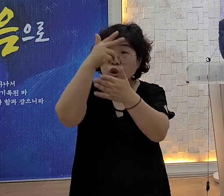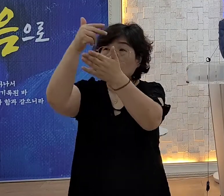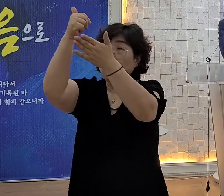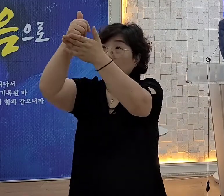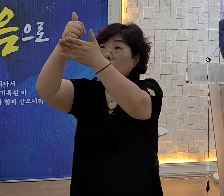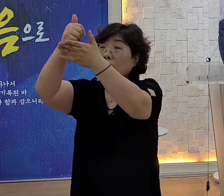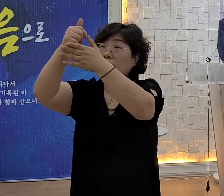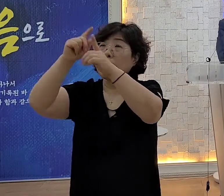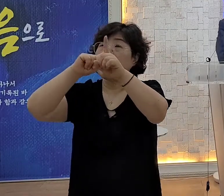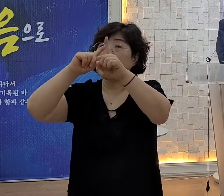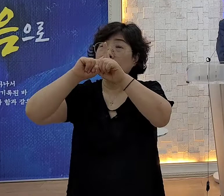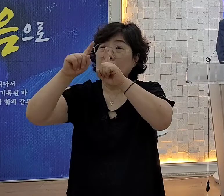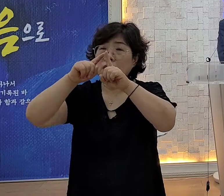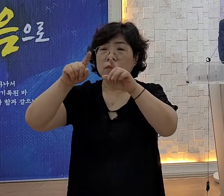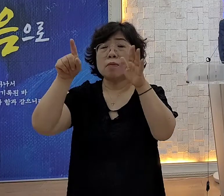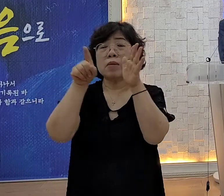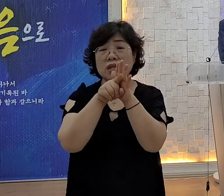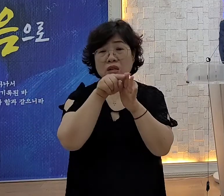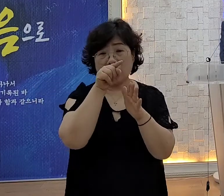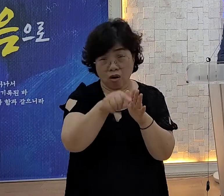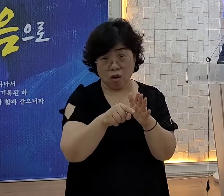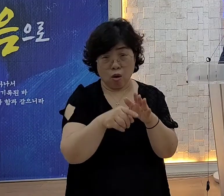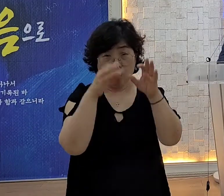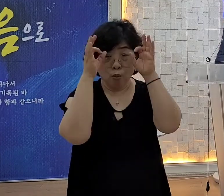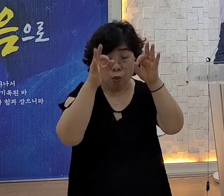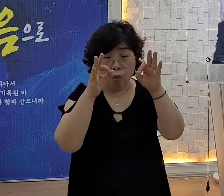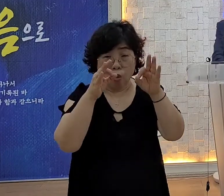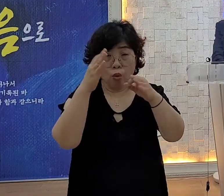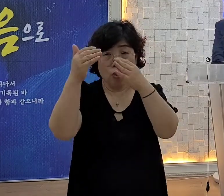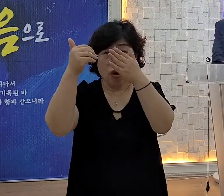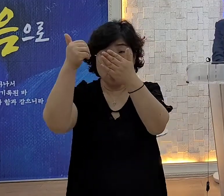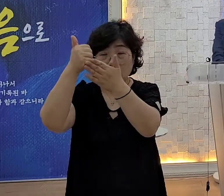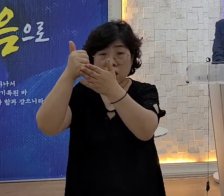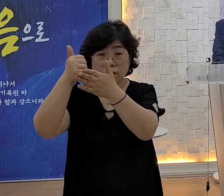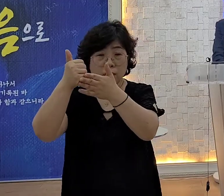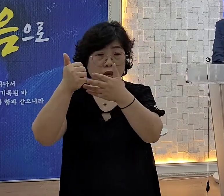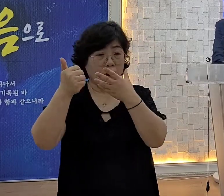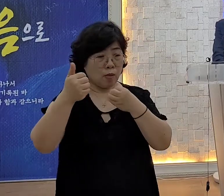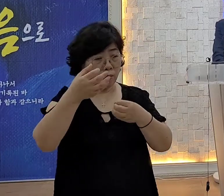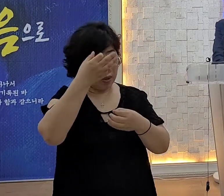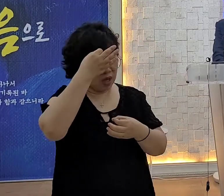즉 그 말씀을 믿었다. 이걸 보시고 어렵게 여기셨다.